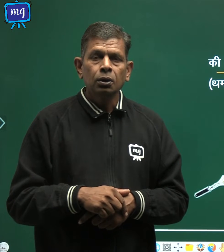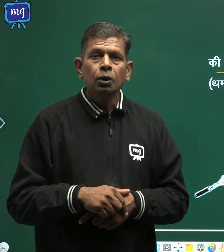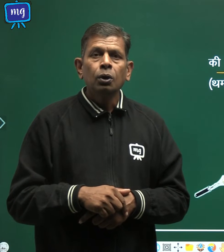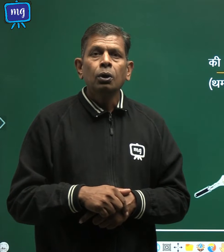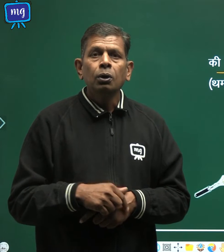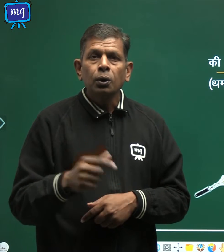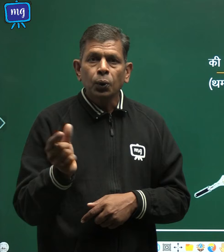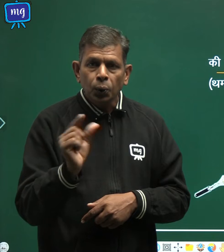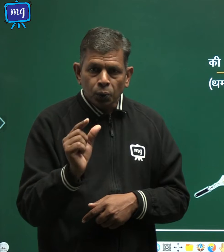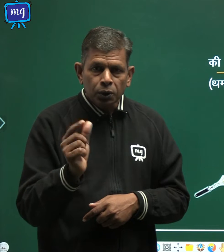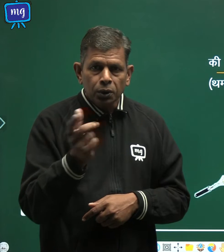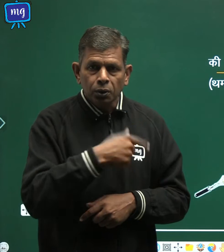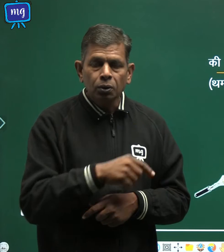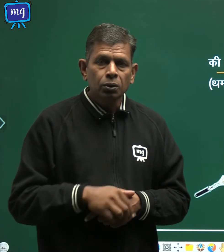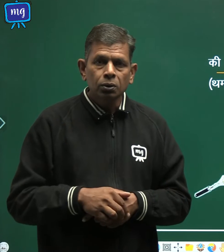युक्ति को